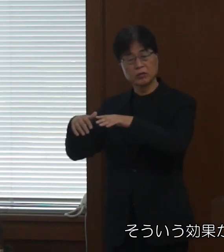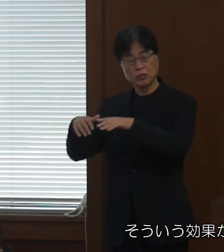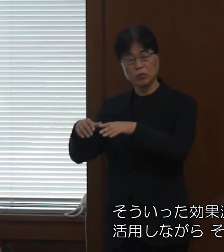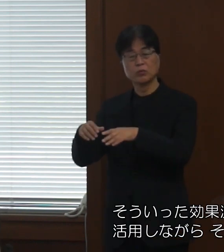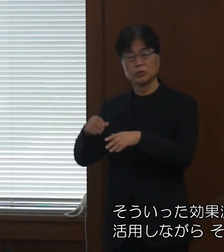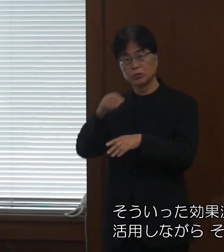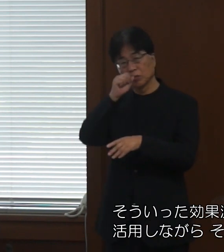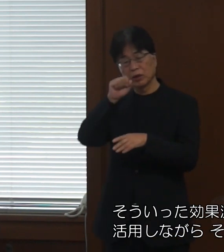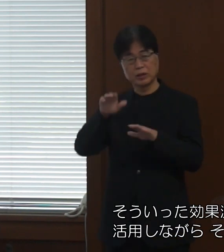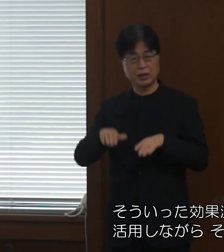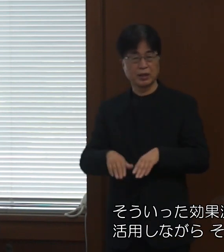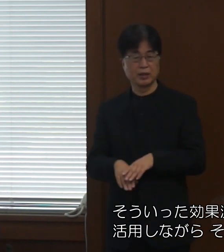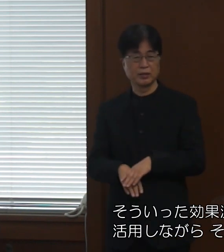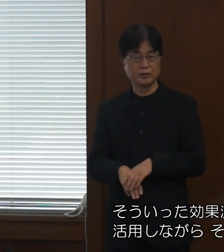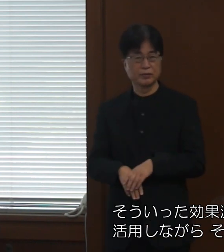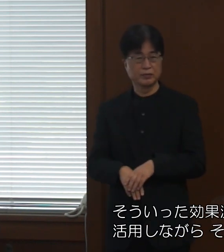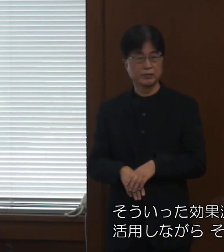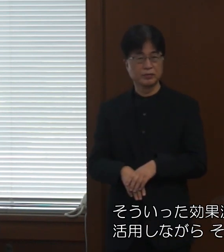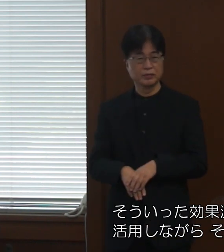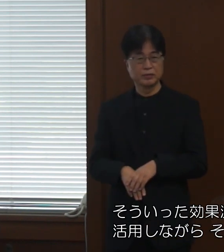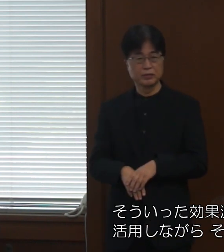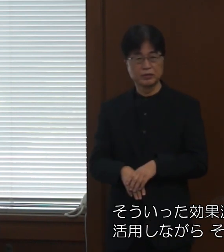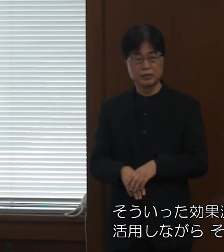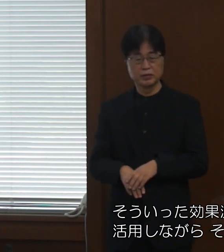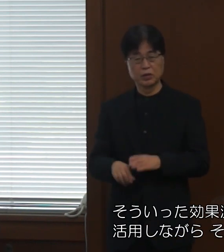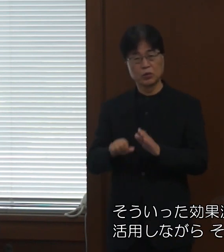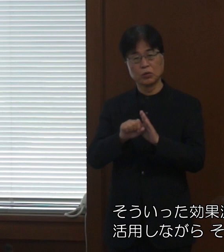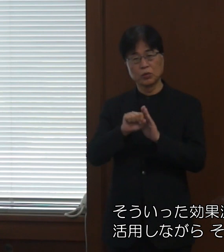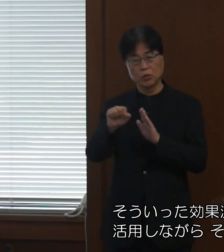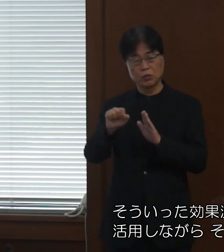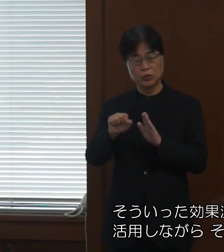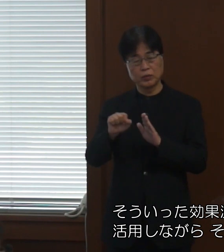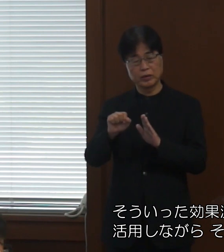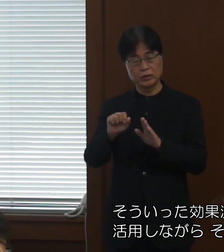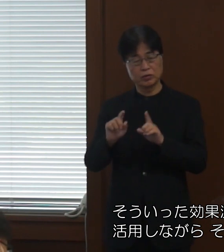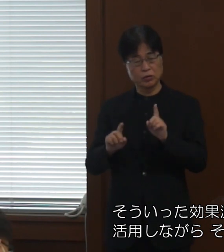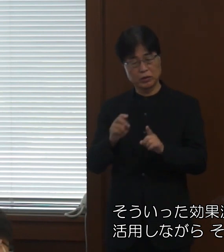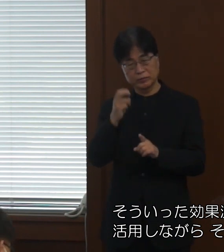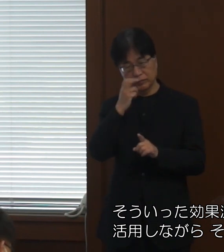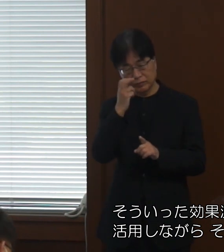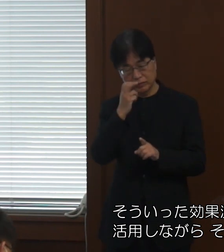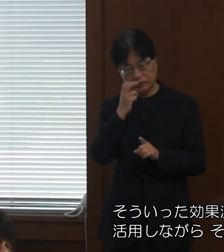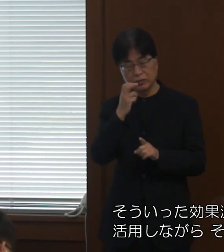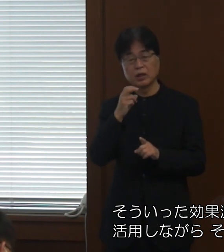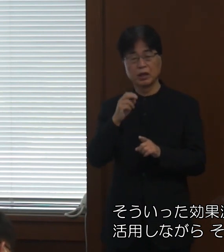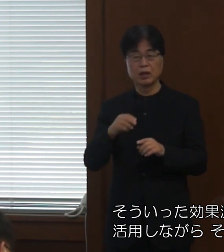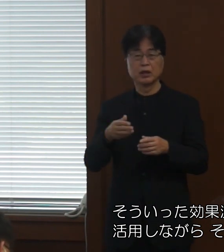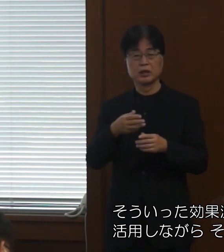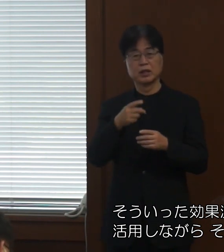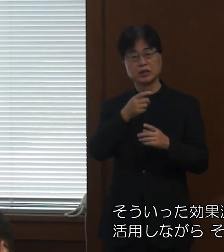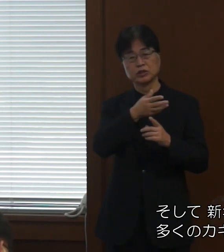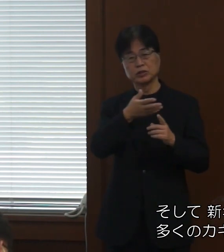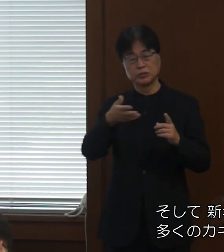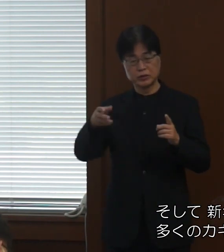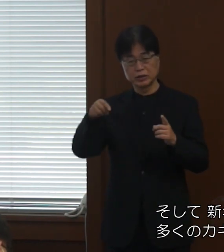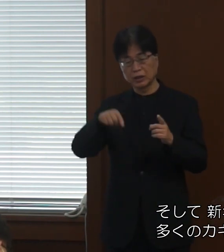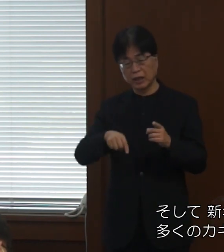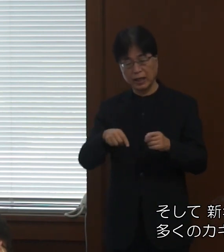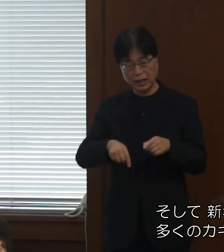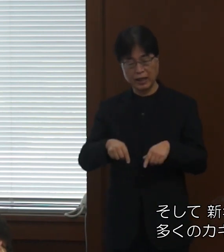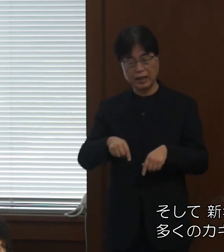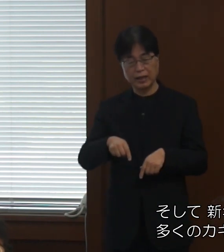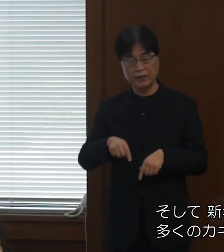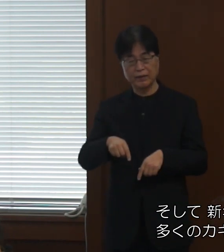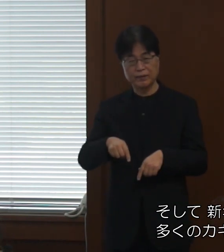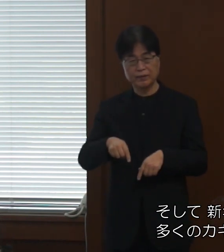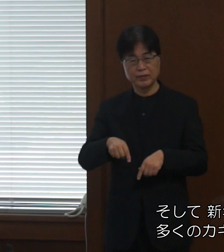思いますのでそういった効果測定というものも活用しながらそして改定公務員だったりそして